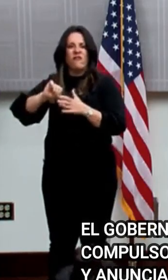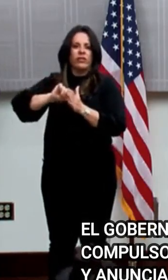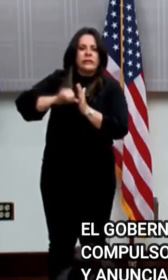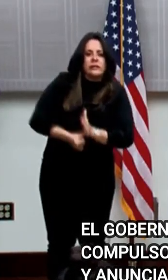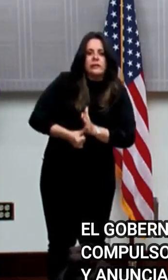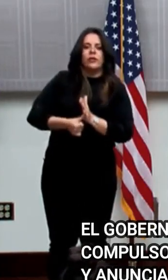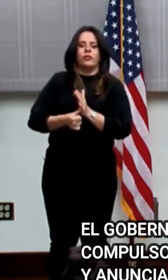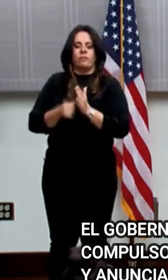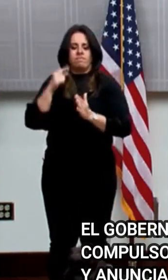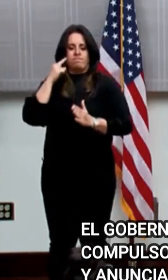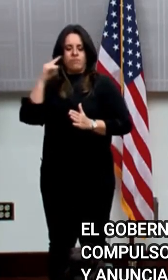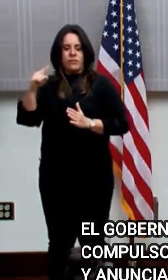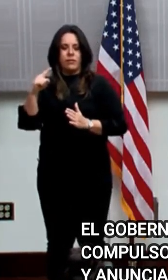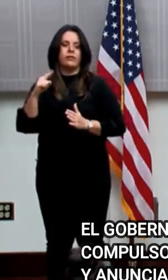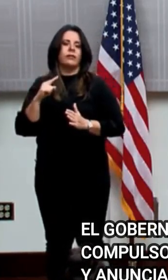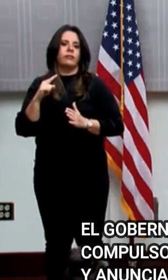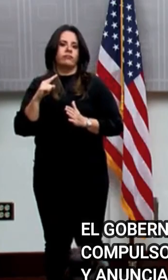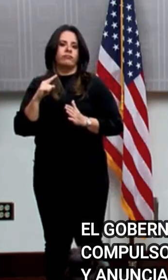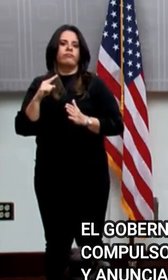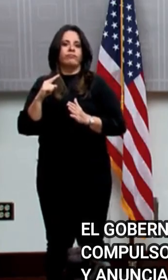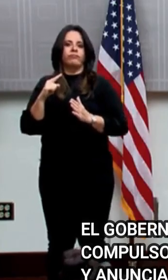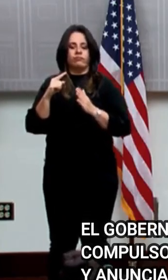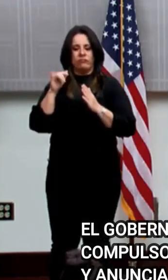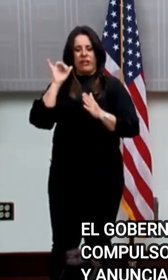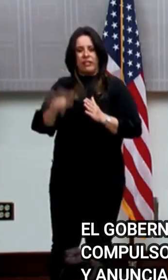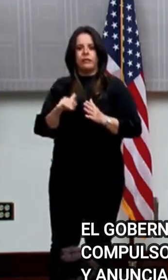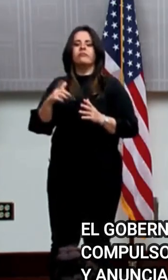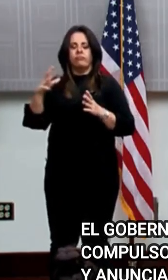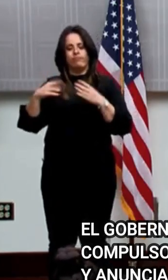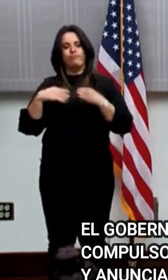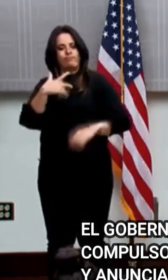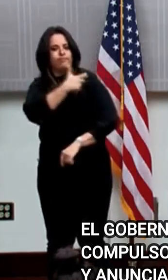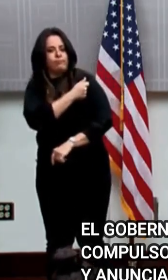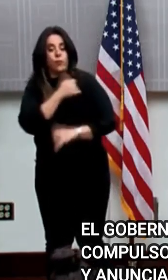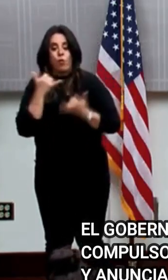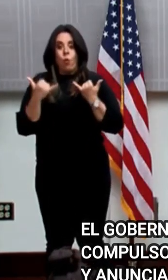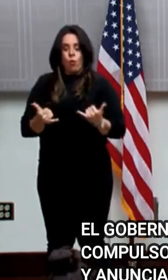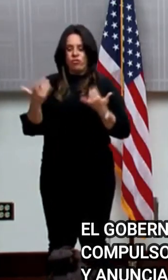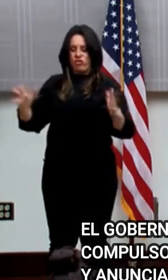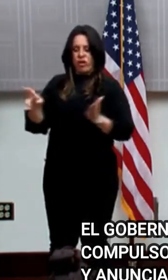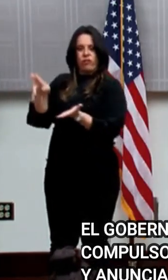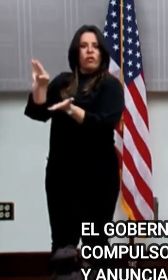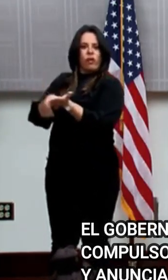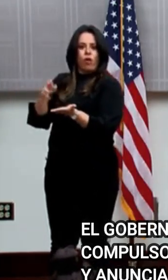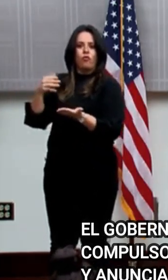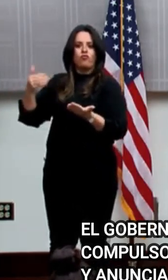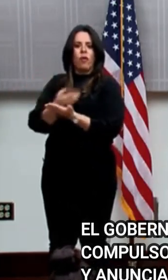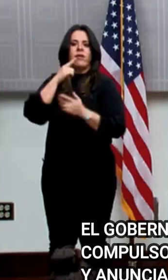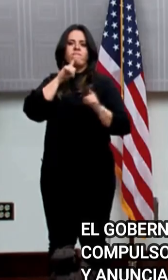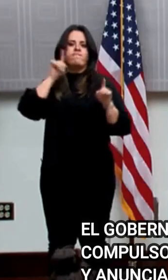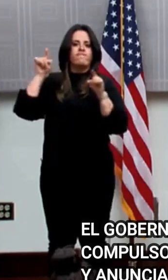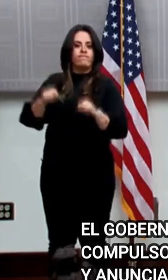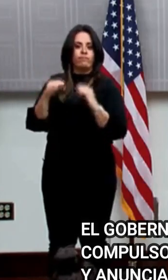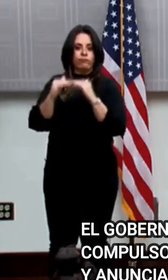de verificación de vacunación llamada bakú aid y pierluisi realizó el anuncio sobre la nueva orden ejecutiva